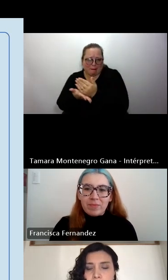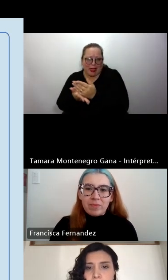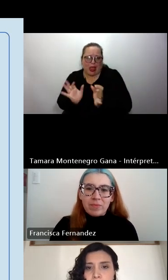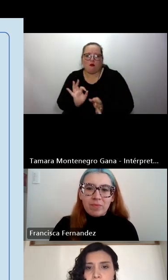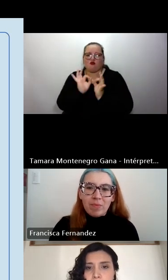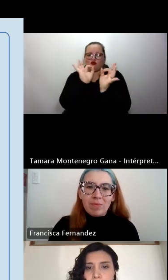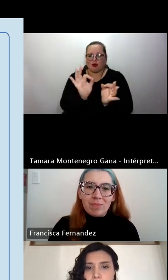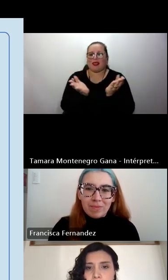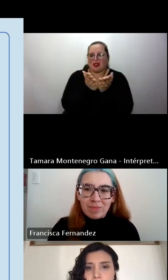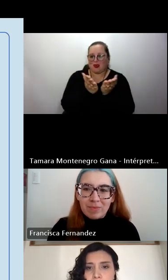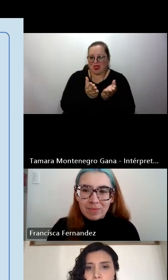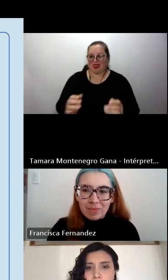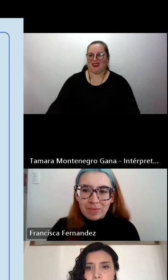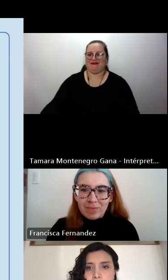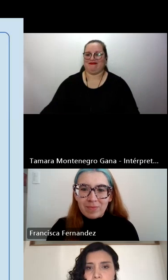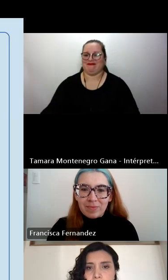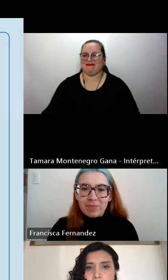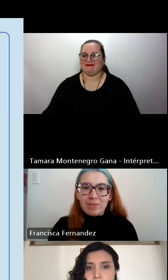estudiantes.